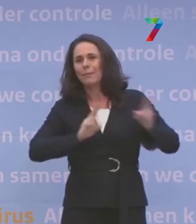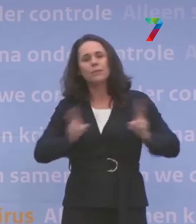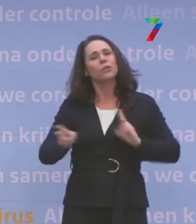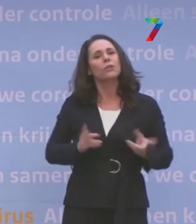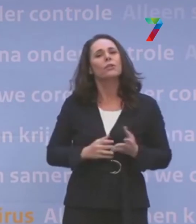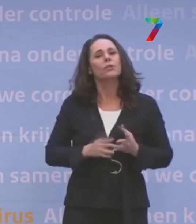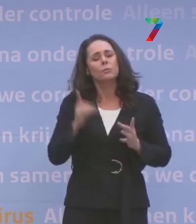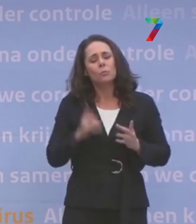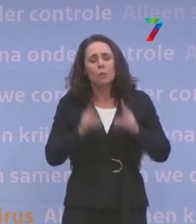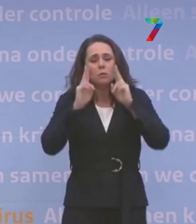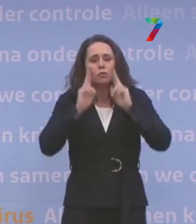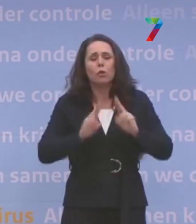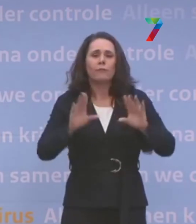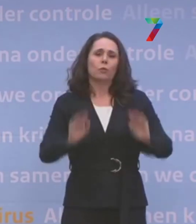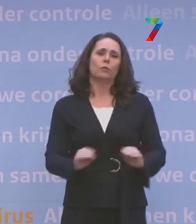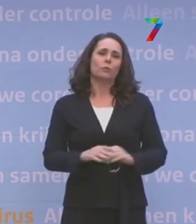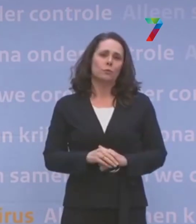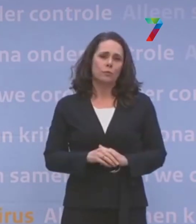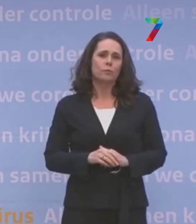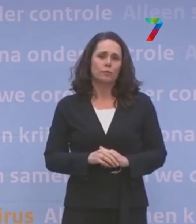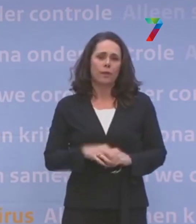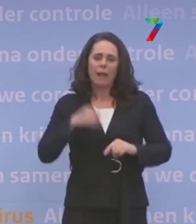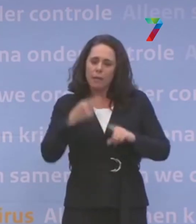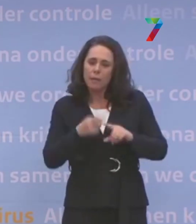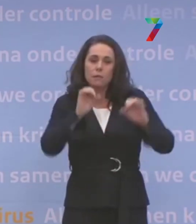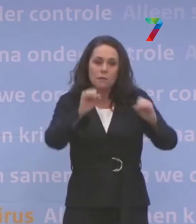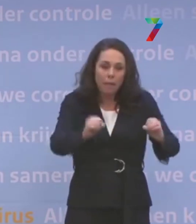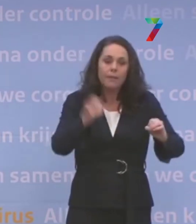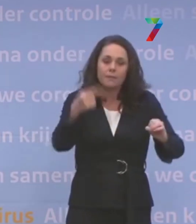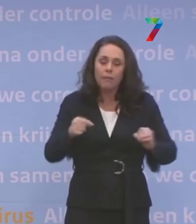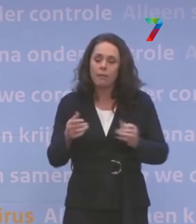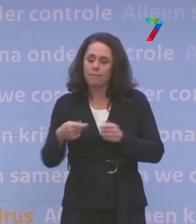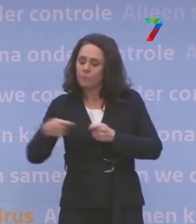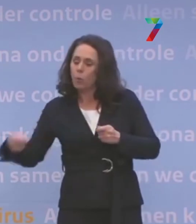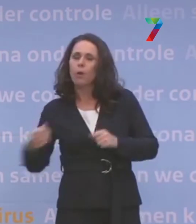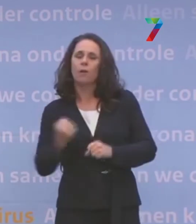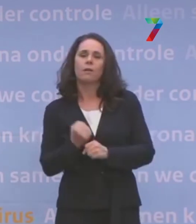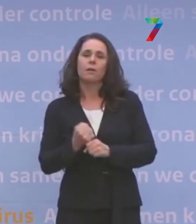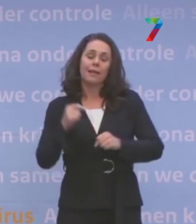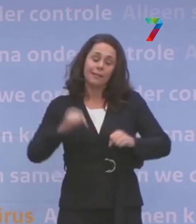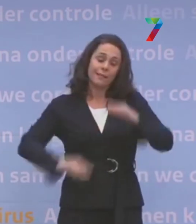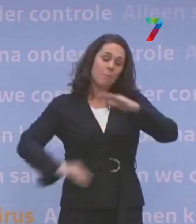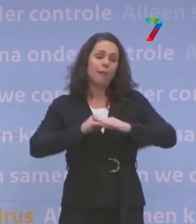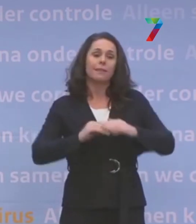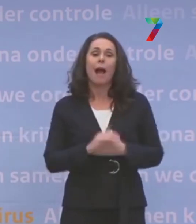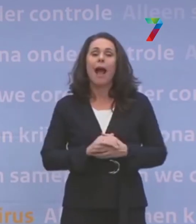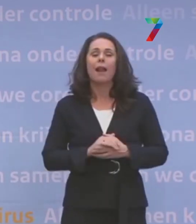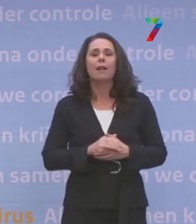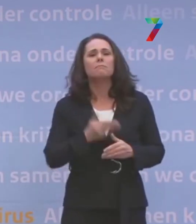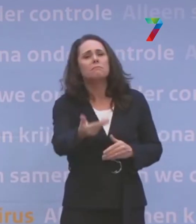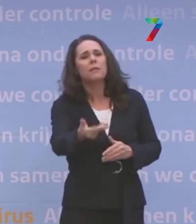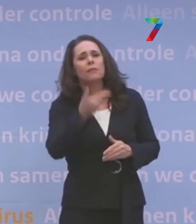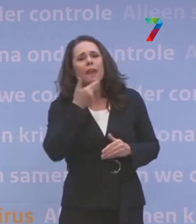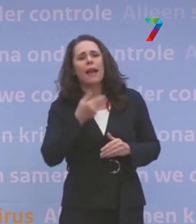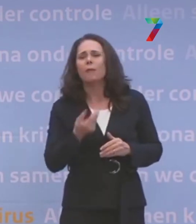doen. We moeten dat echt steeds doen als het kan. En op dit moment is dit het maximale wat kan. Ik stond hier vorige week nog